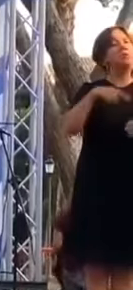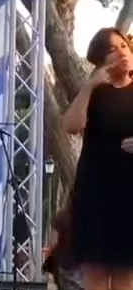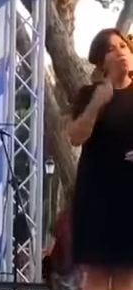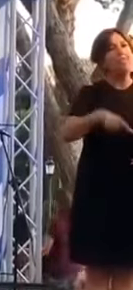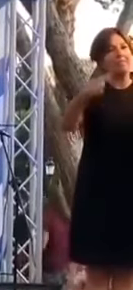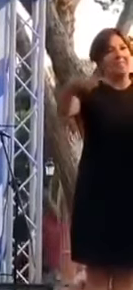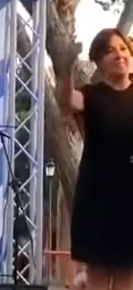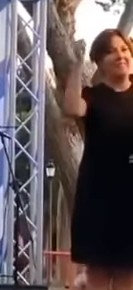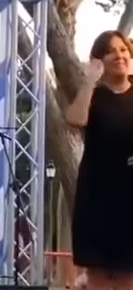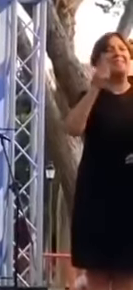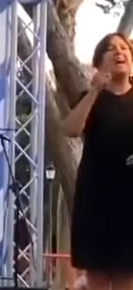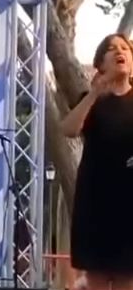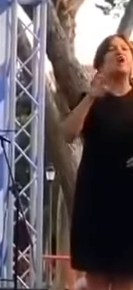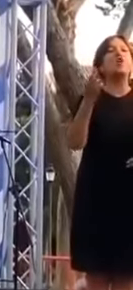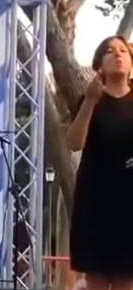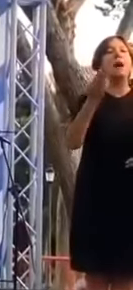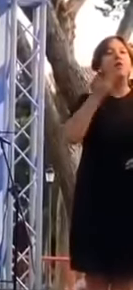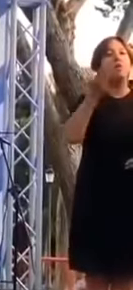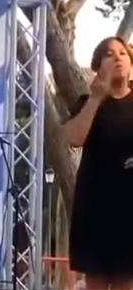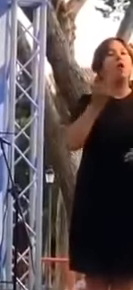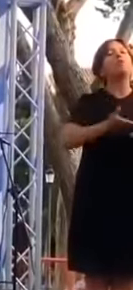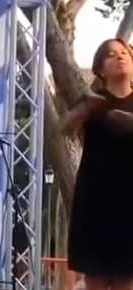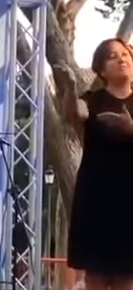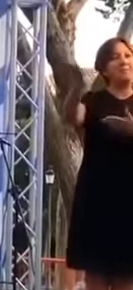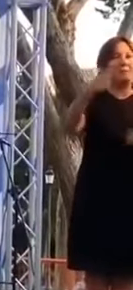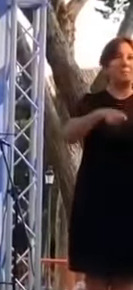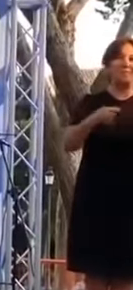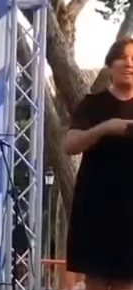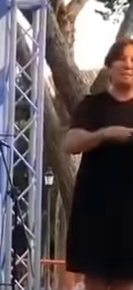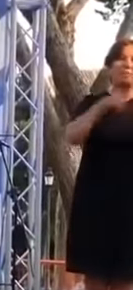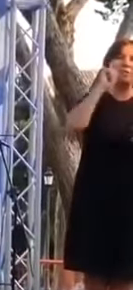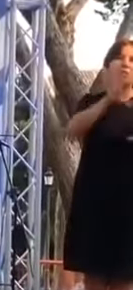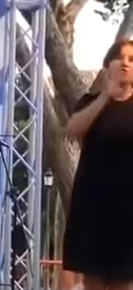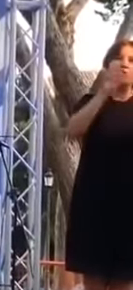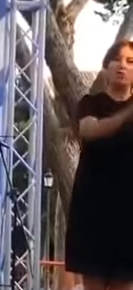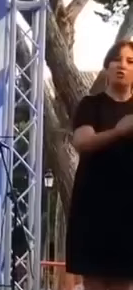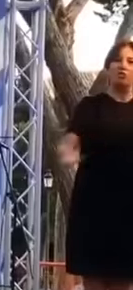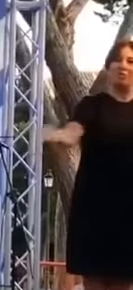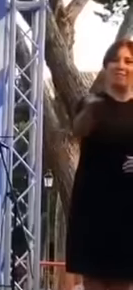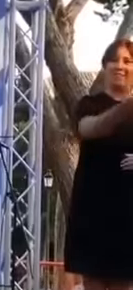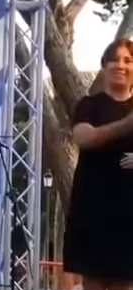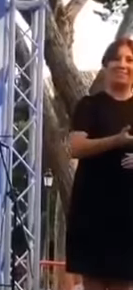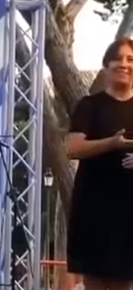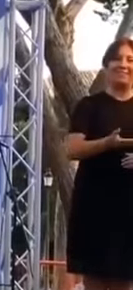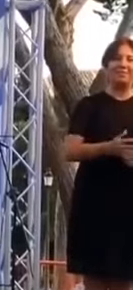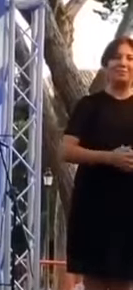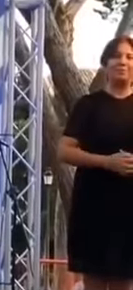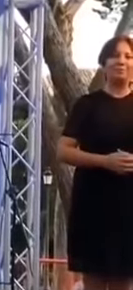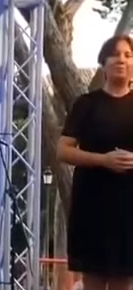voglio vedere se ci arriva Romano Prodi a fare il Presidente della Repubblica se lo scelgono i cittadini.